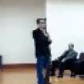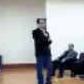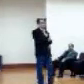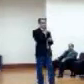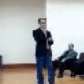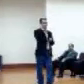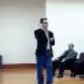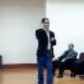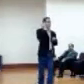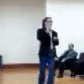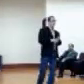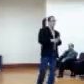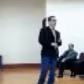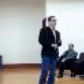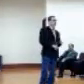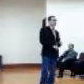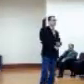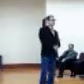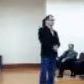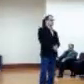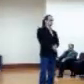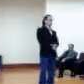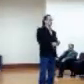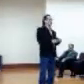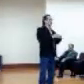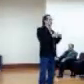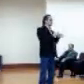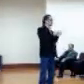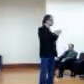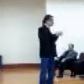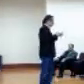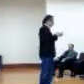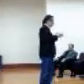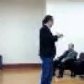necesidades de comunicación diaria. Y el ser humano se comunica